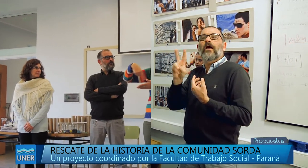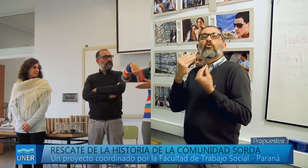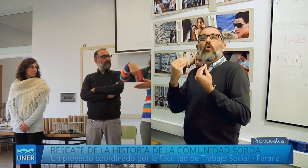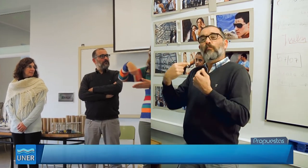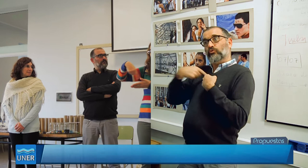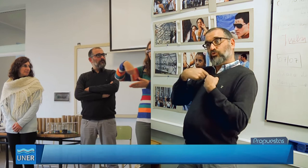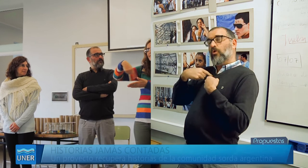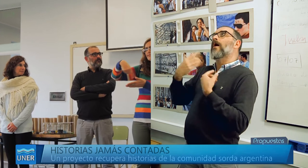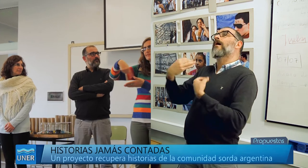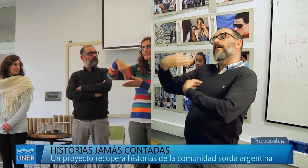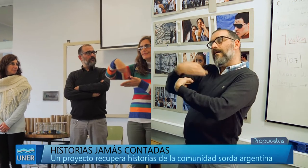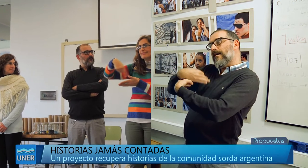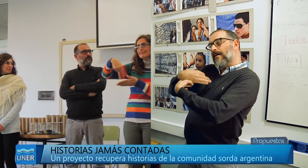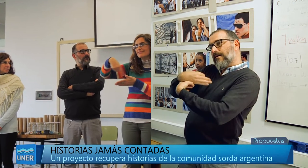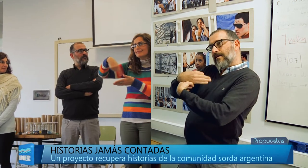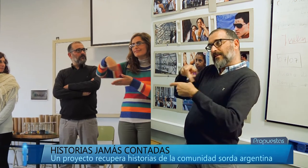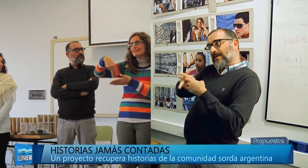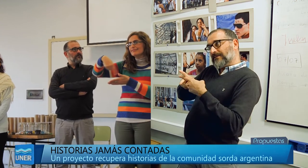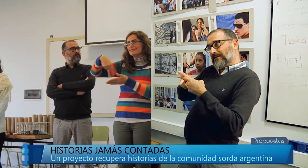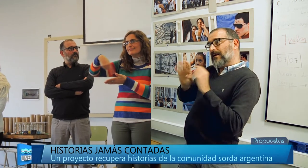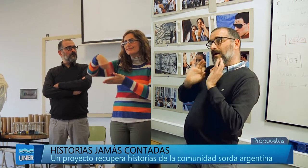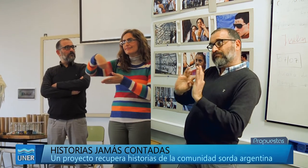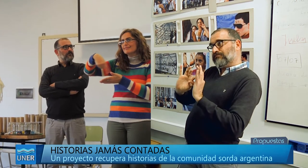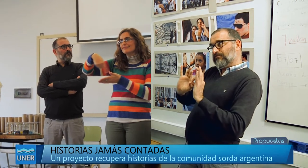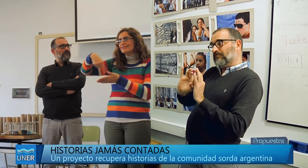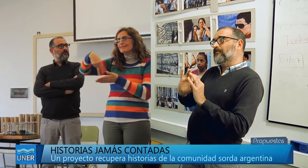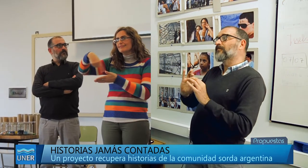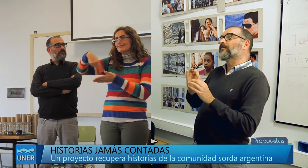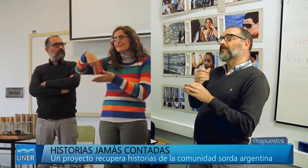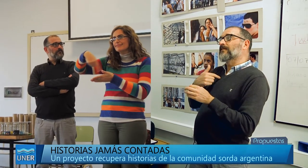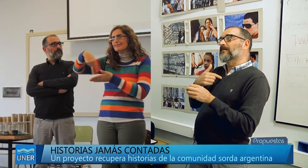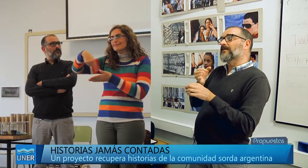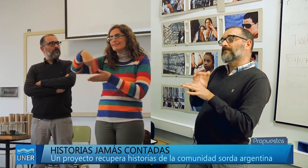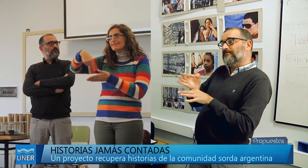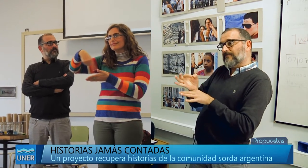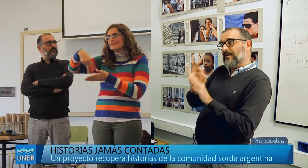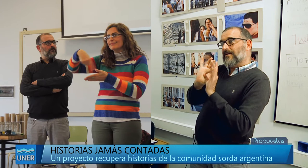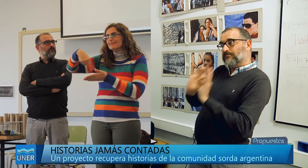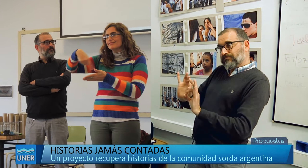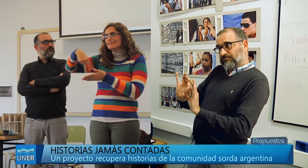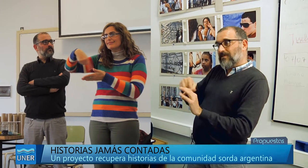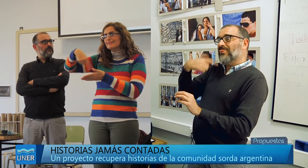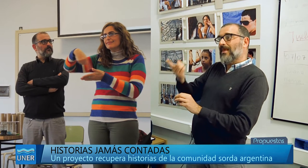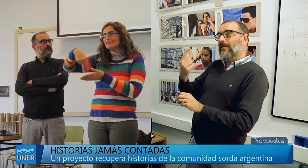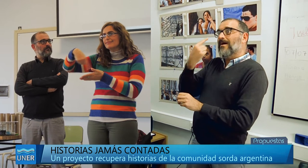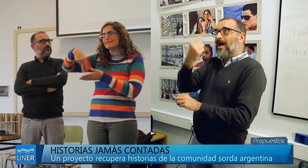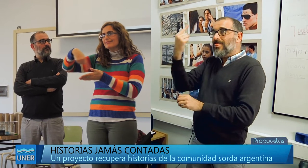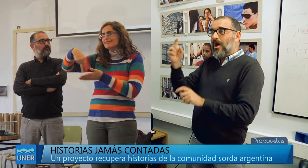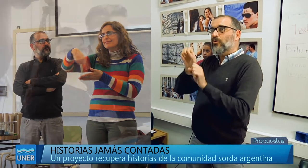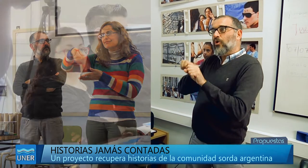justamente trabajar en la enseñanza de las maneras en que se entrevista, ¿sí? Para que cada equipo de sordos pueda prepararse y después